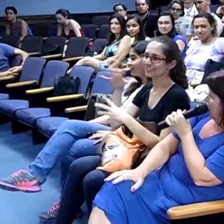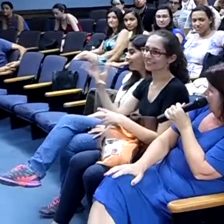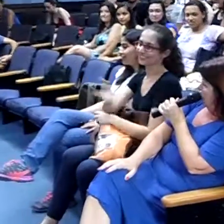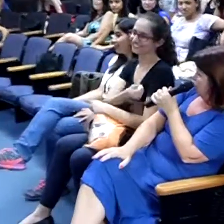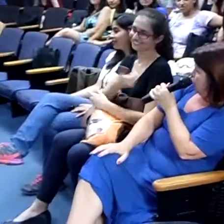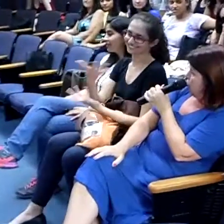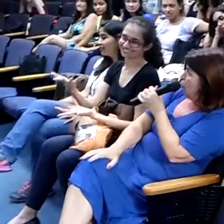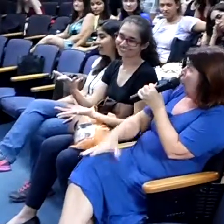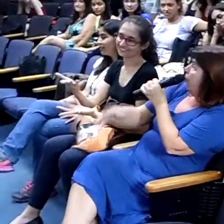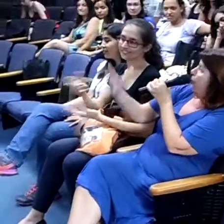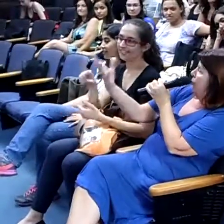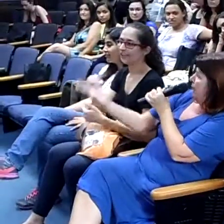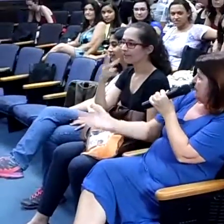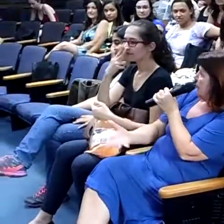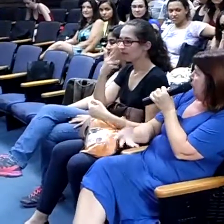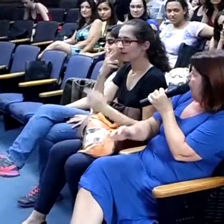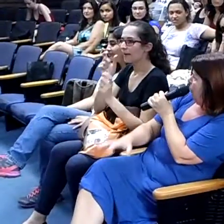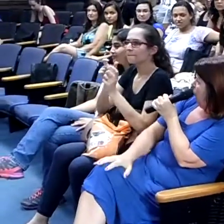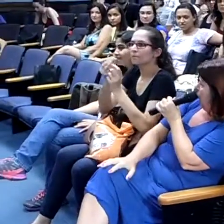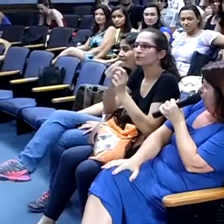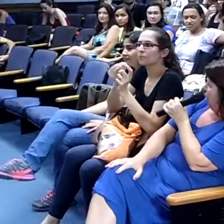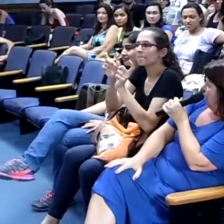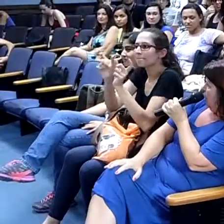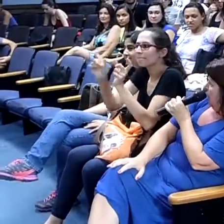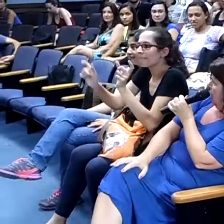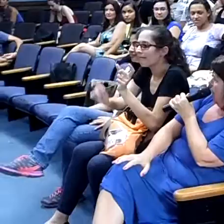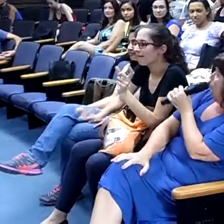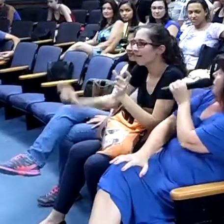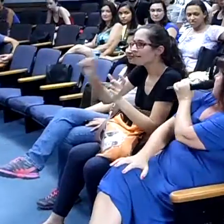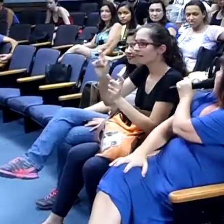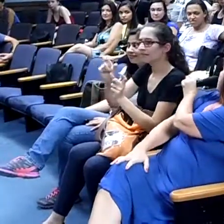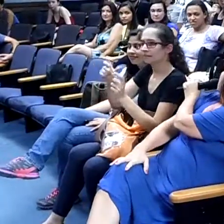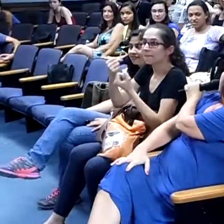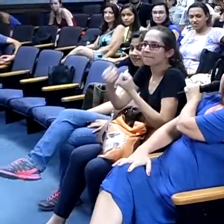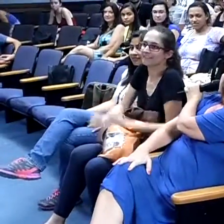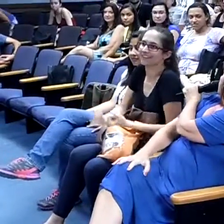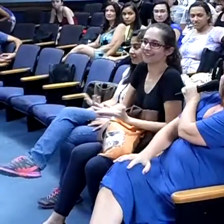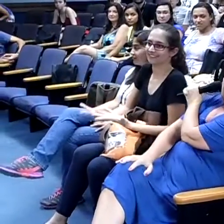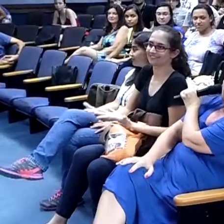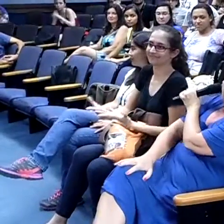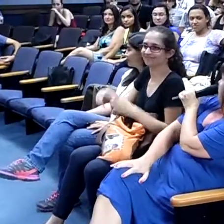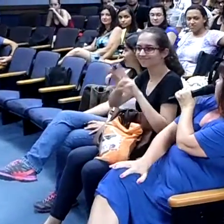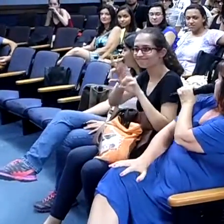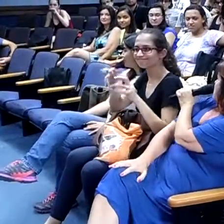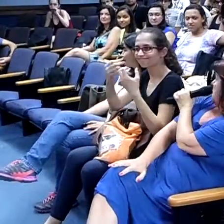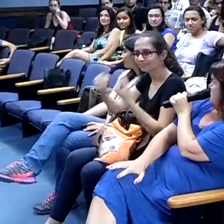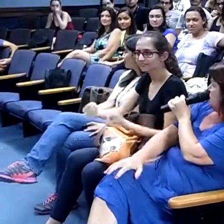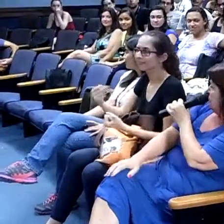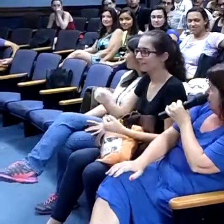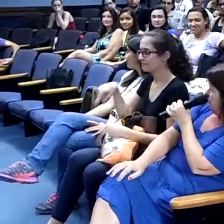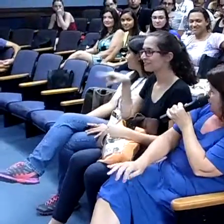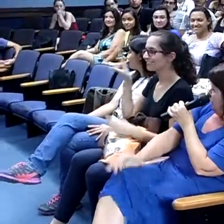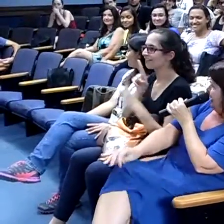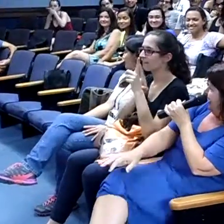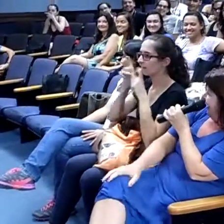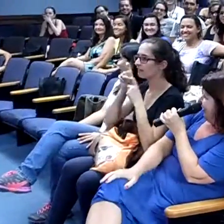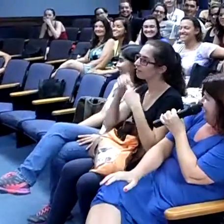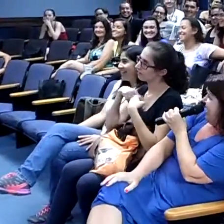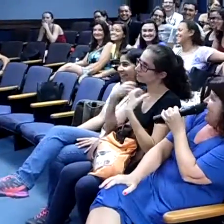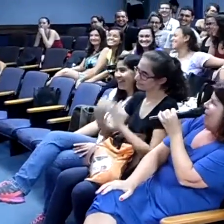É um escopo lexical meio pesado, né? A carinha de vocês está dizendo isso.